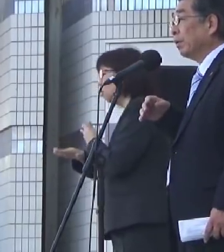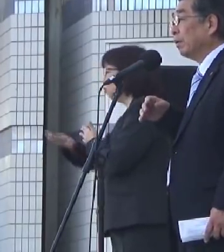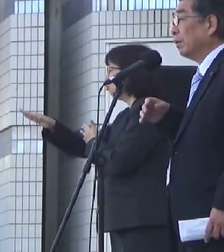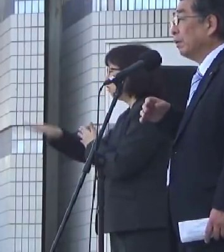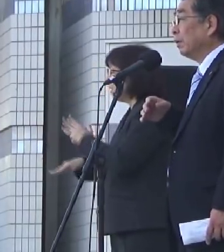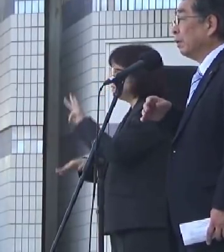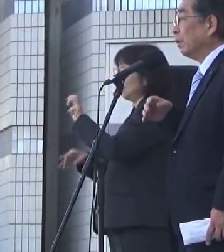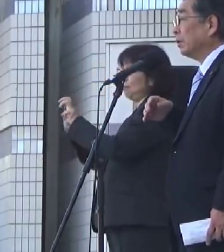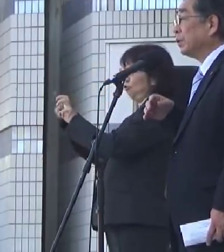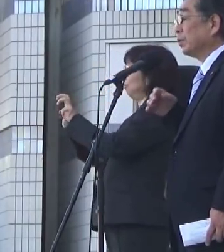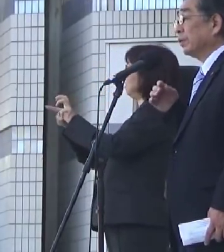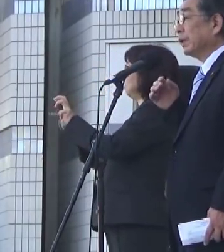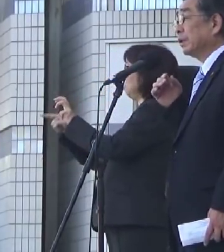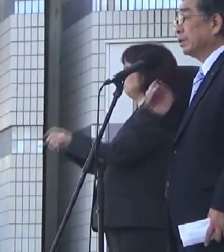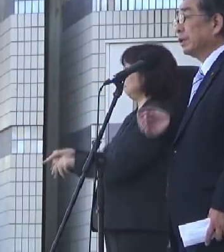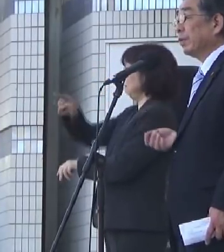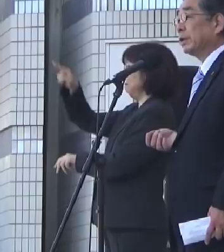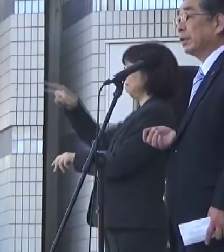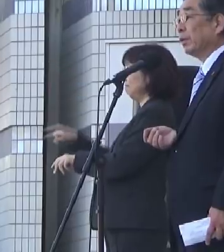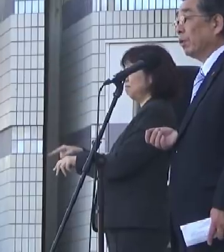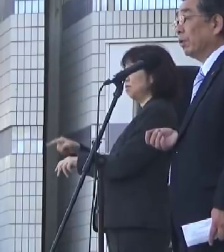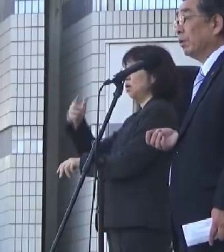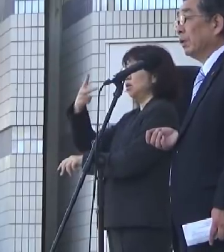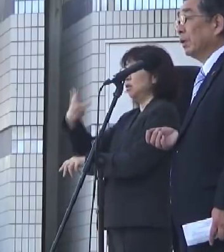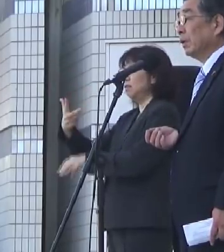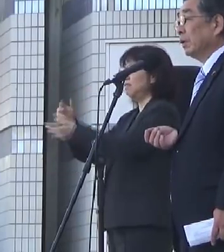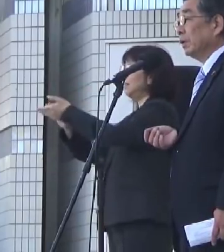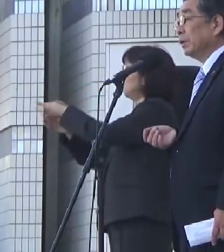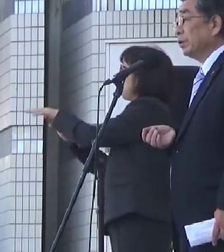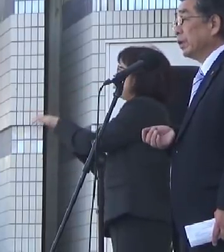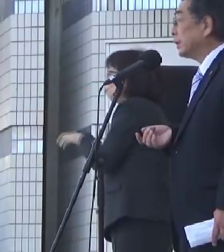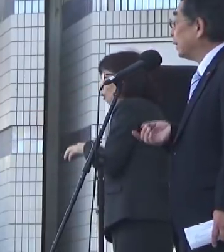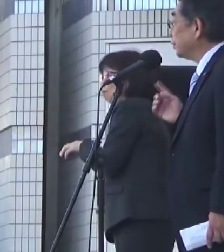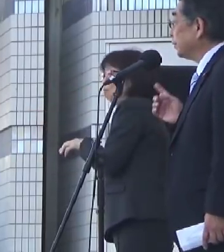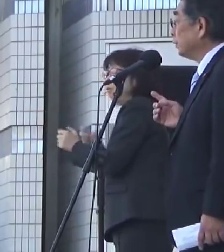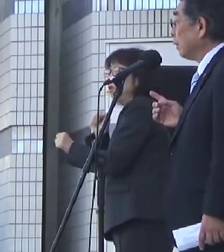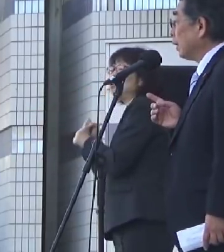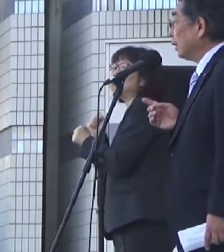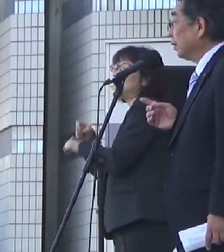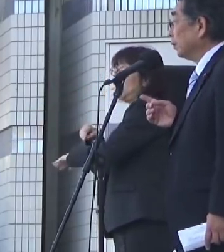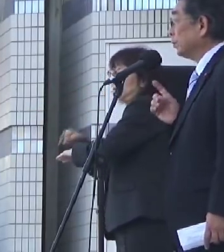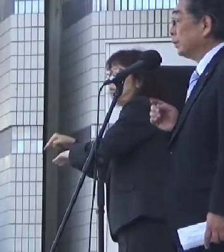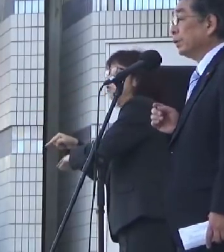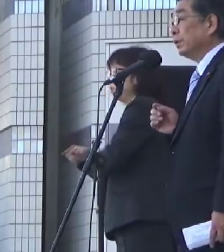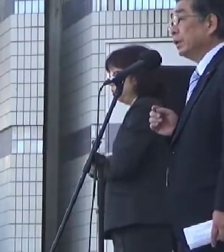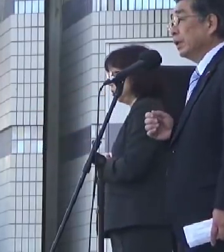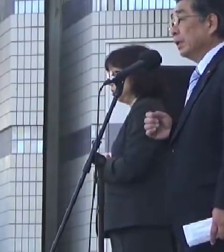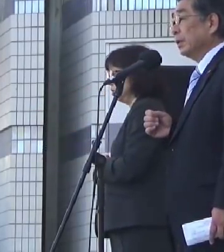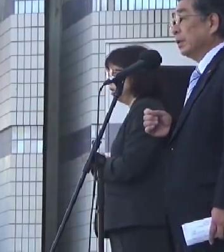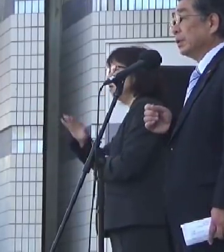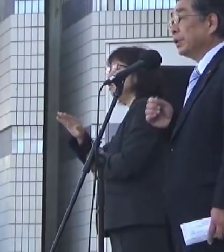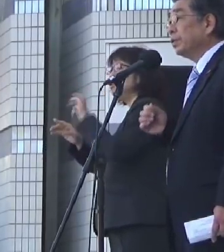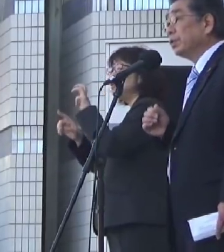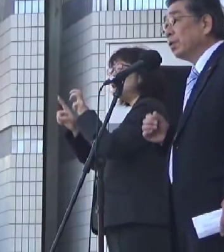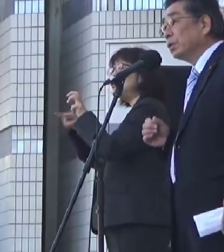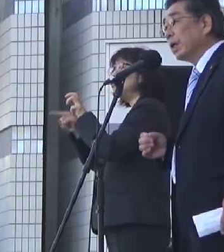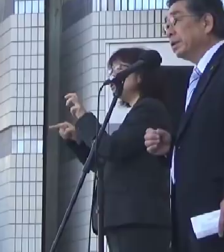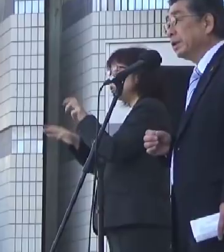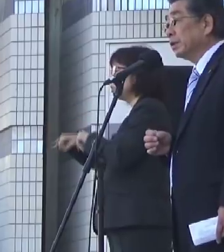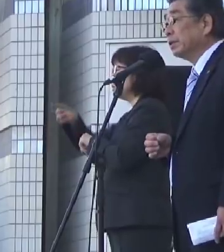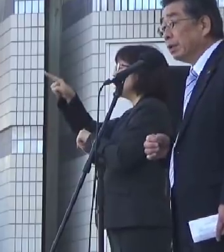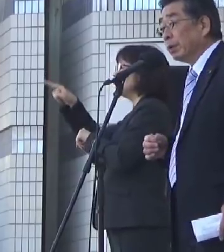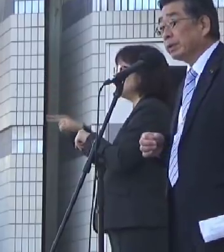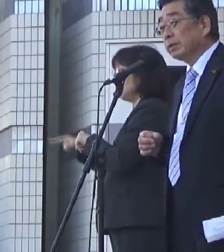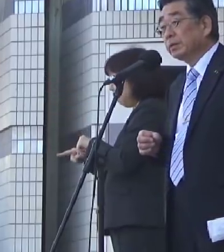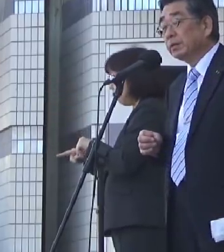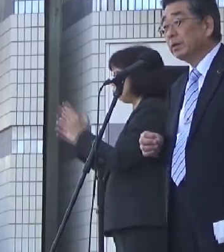圏内の市町村で作っていますけども、周辺30キロにはご承知のように96万